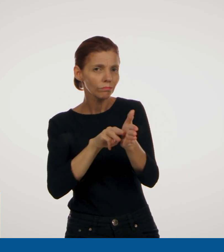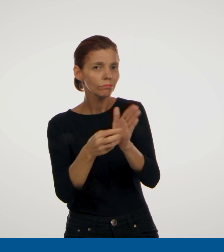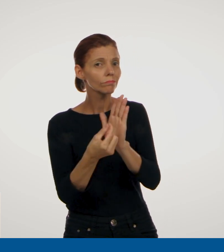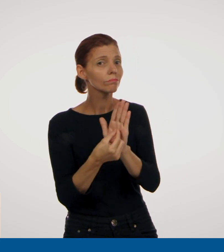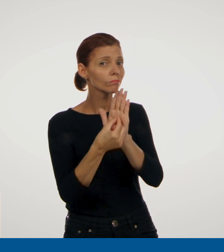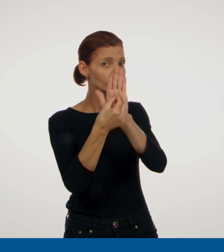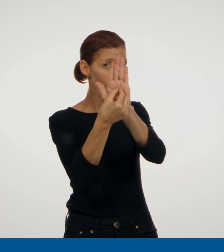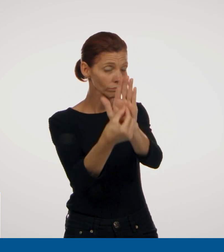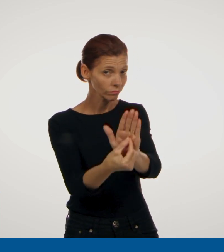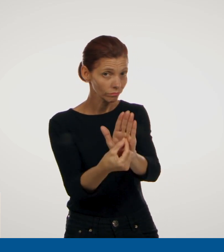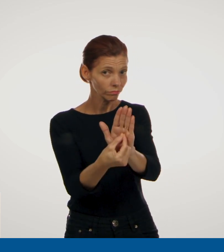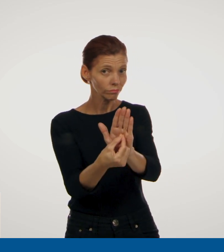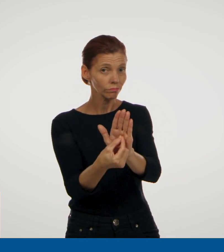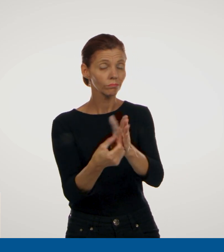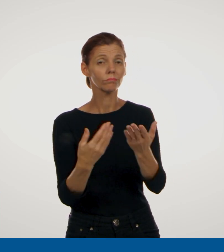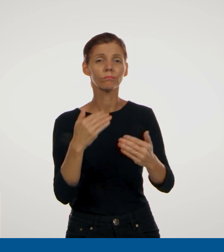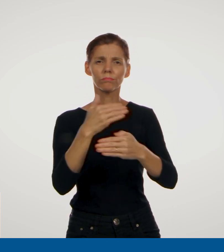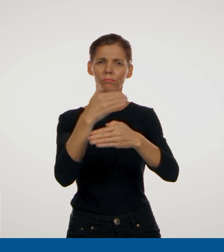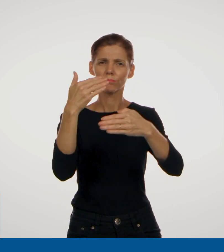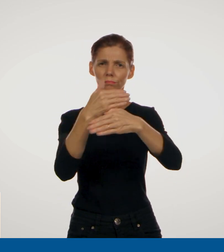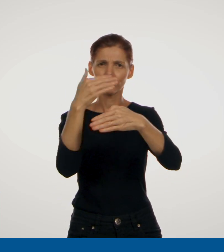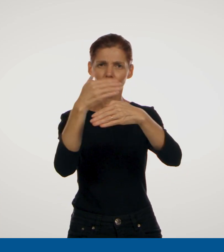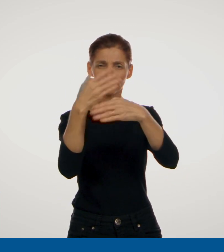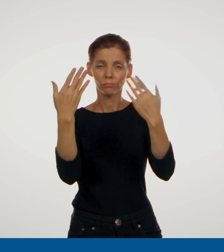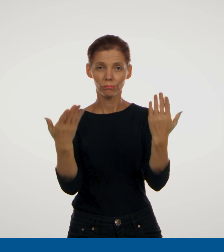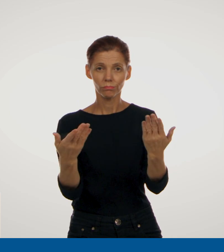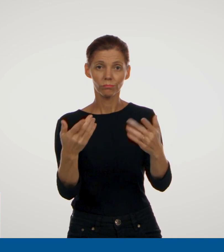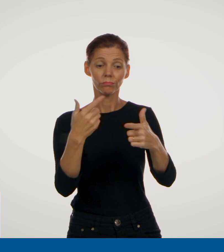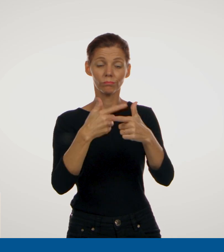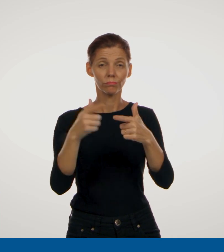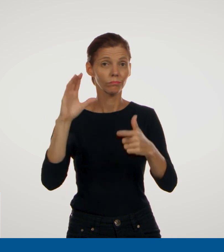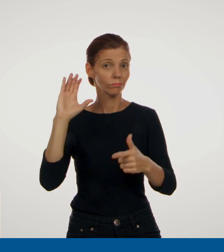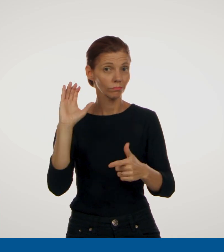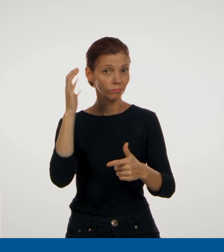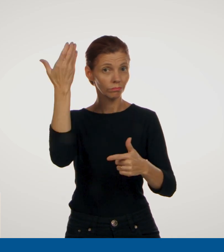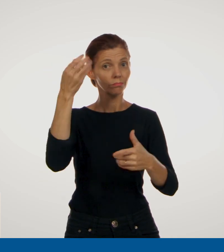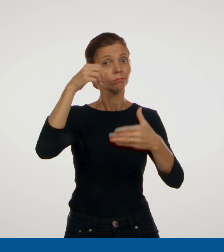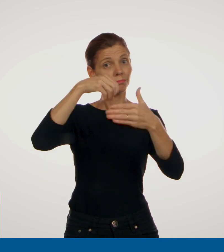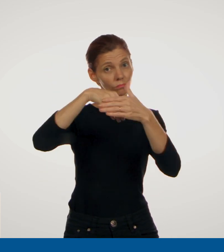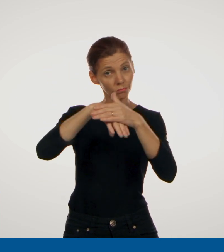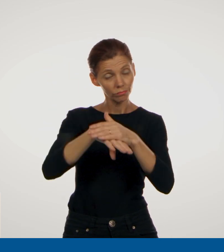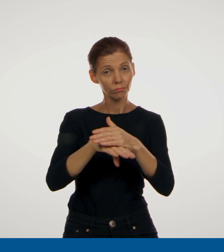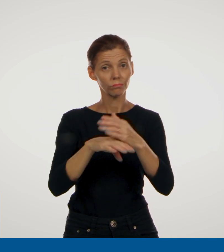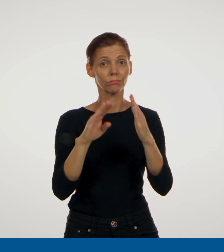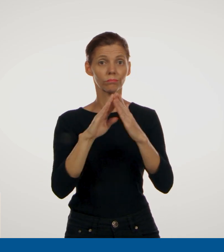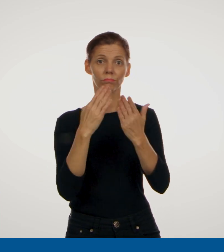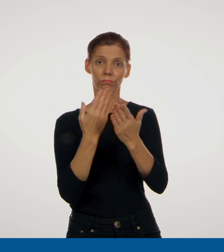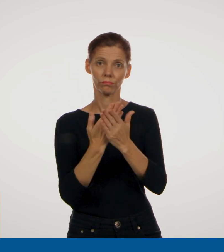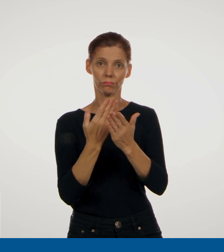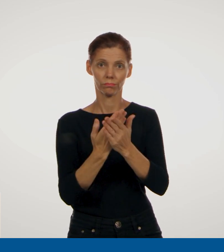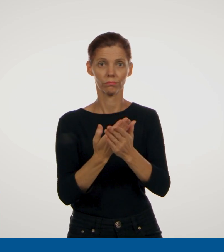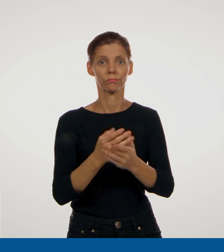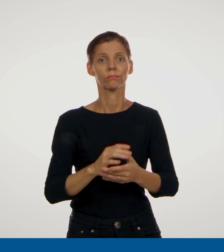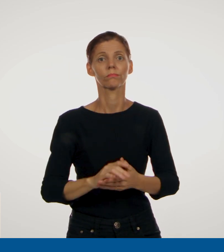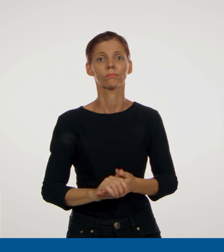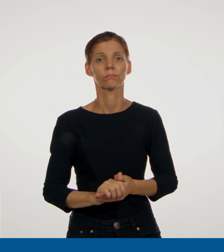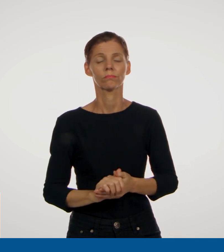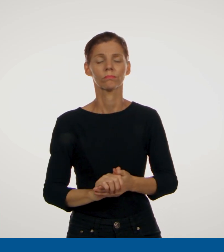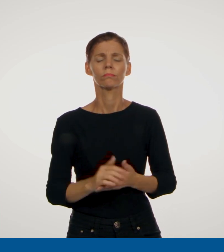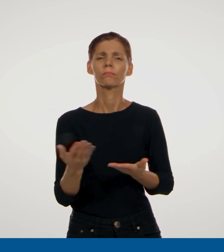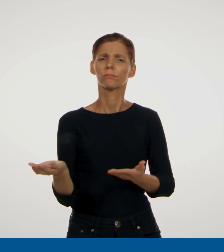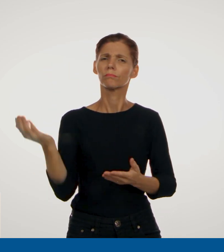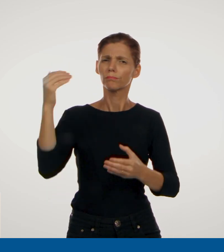os princípios e os métodos da psicologia para construir, intervir no estudo dos fenômenos